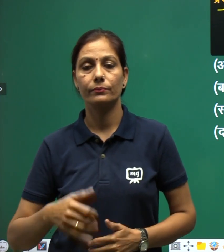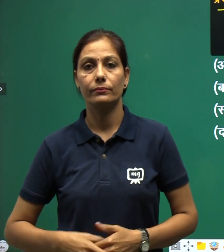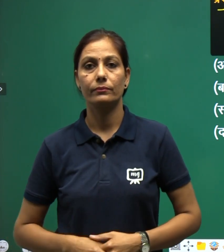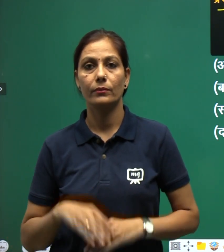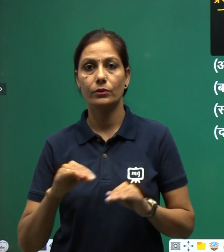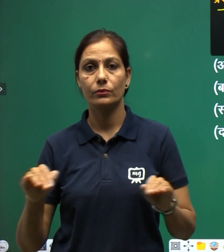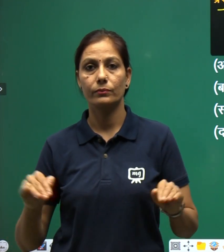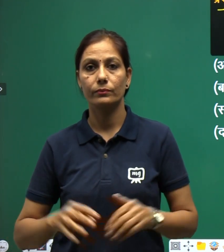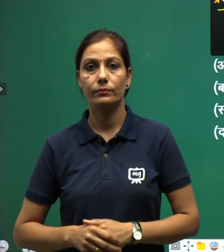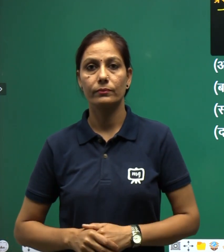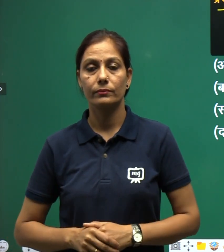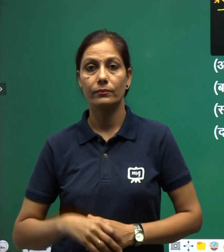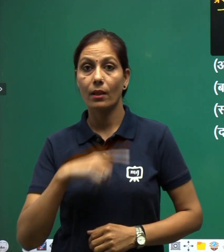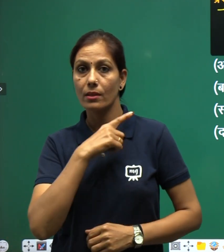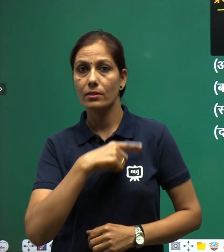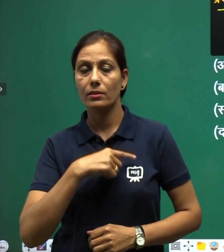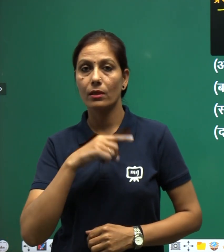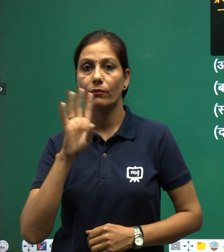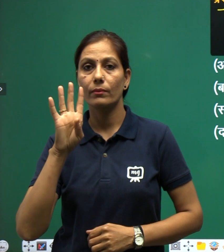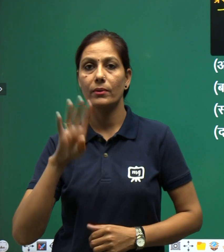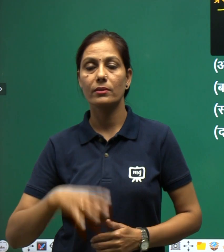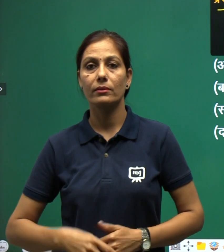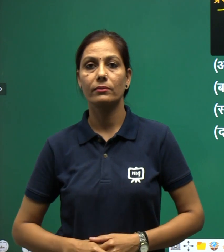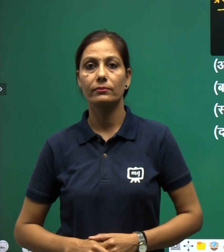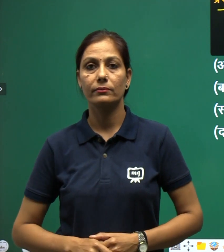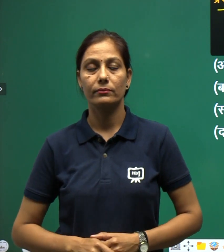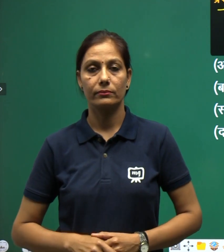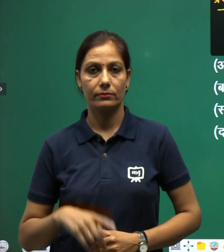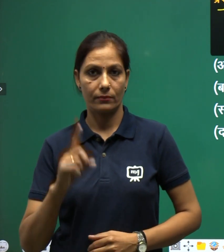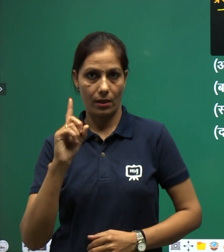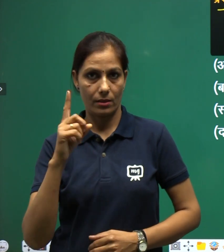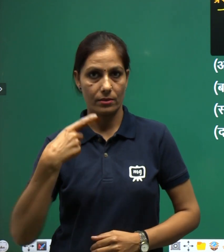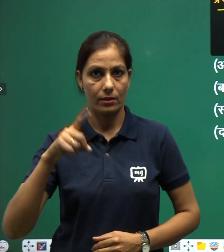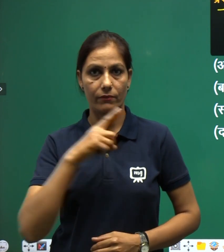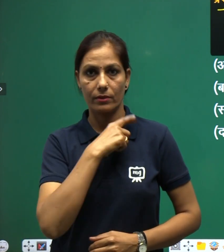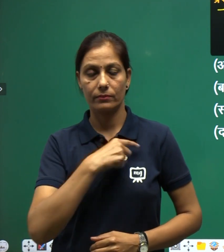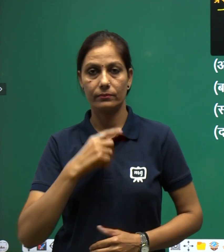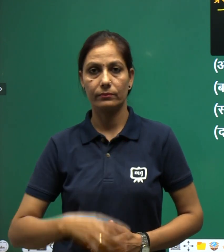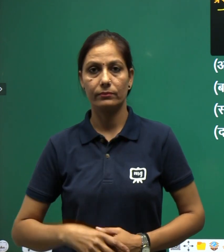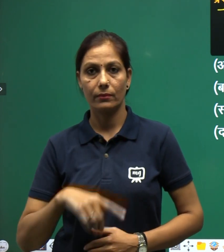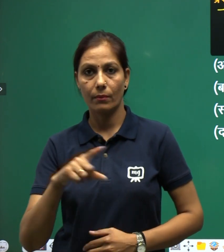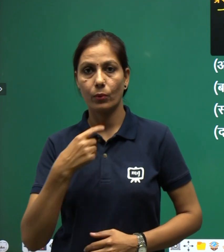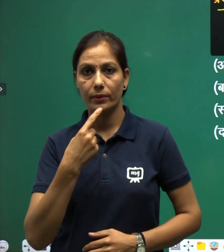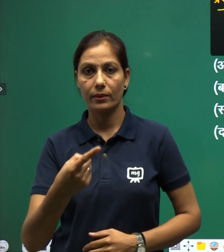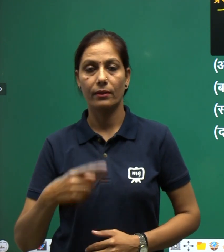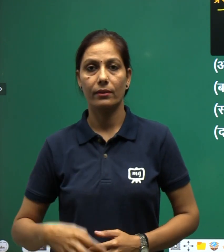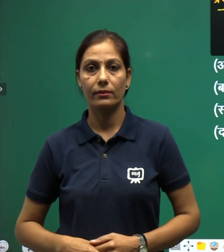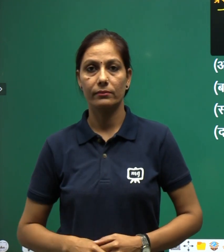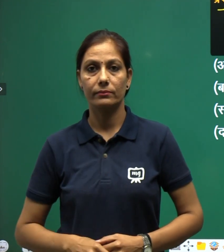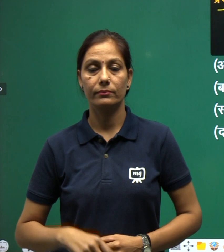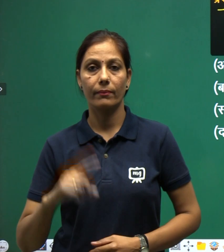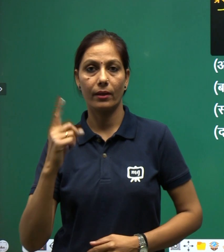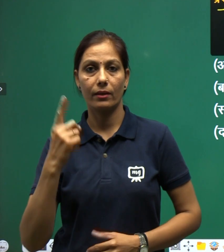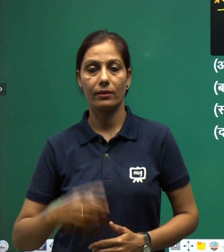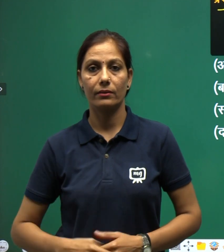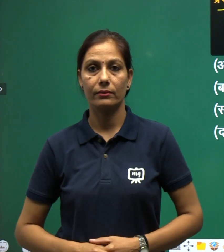बच्चों, इन 4 विकल्प में से एक सही विकल्प आपको बताना है।